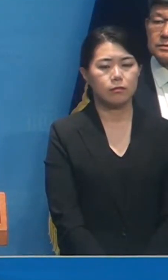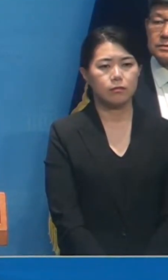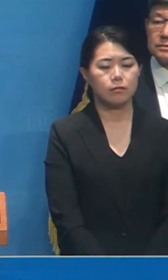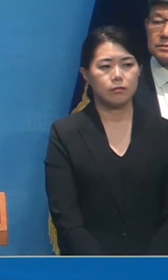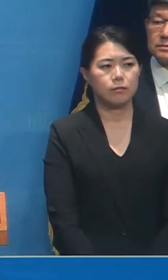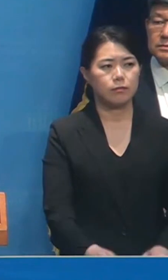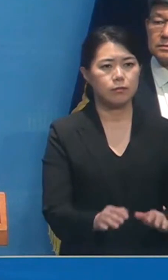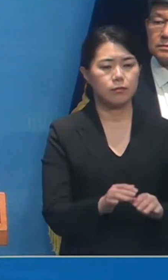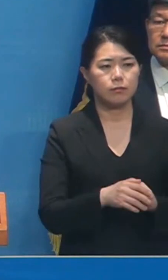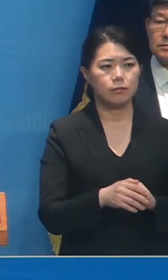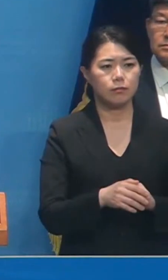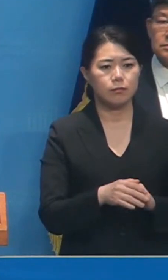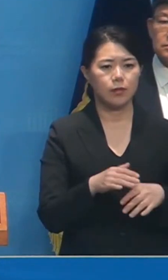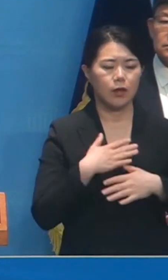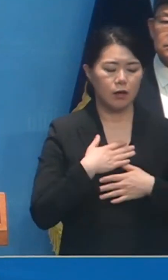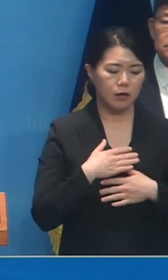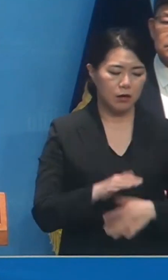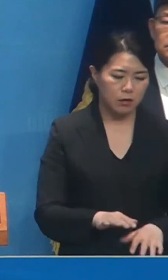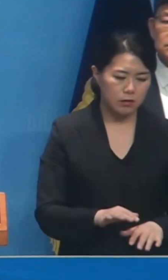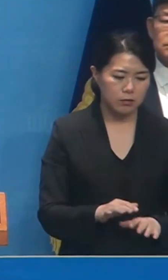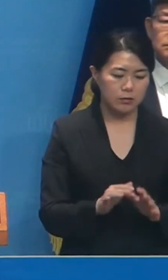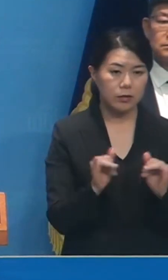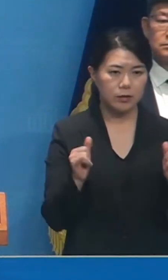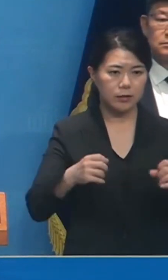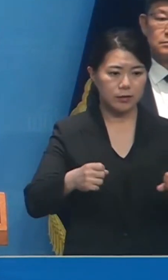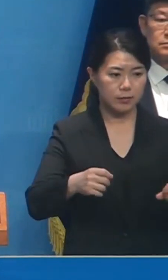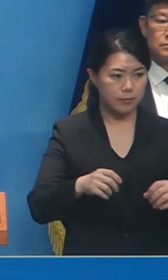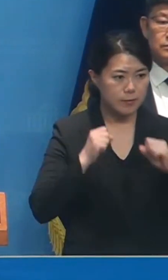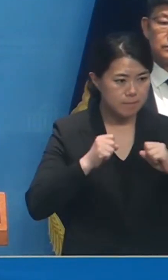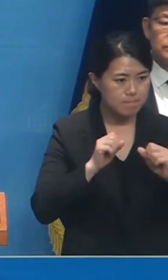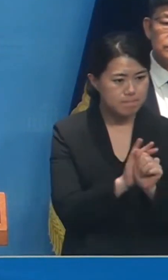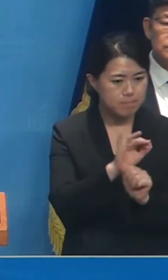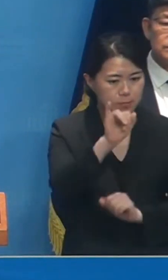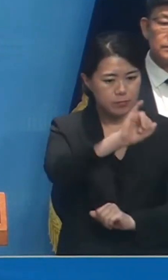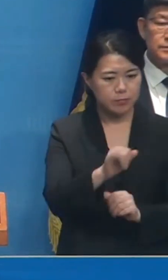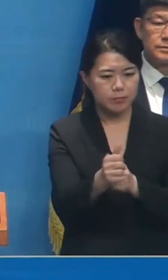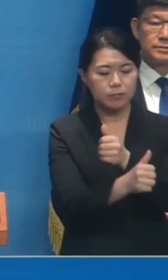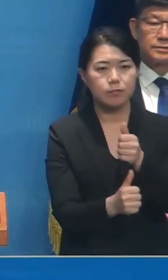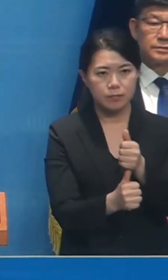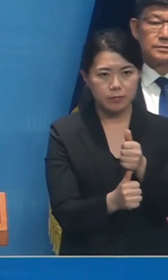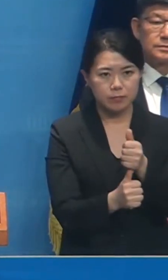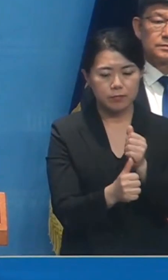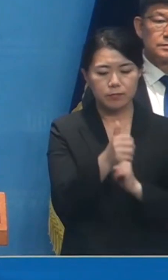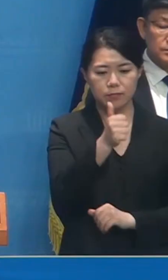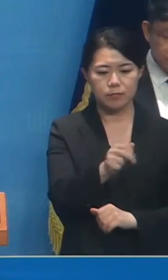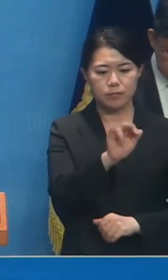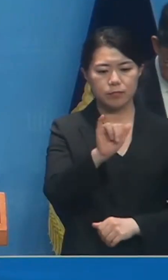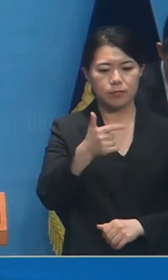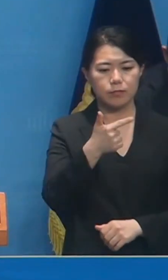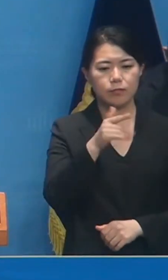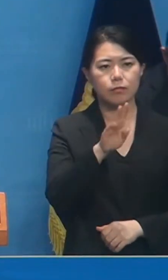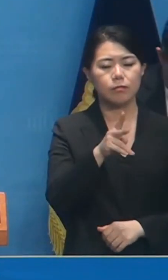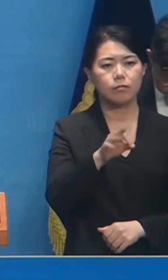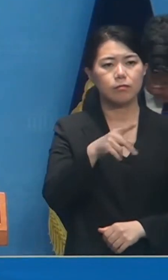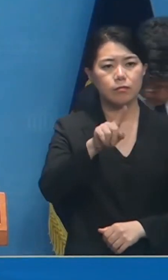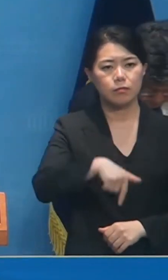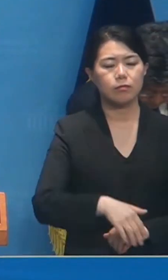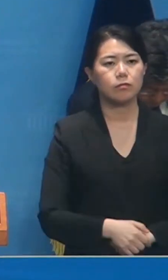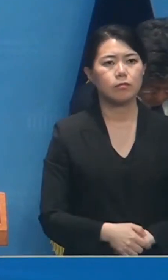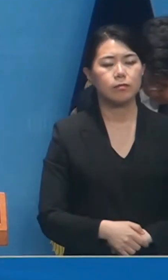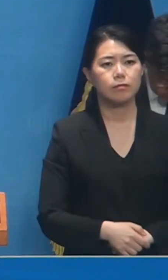네, 힘없는 자들의 힘, 더불어민주당 을지로위원회 을지로위원장 민병덕입니다.